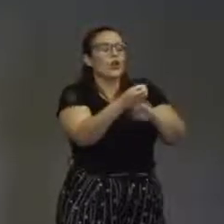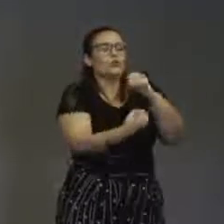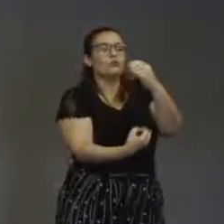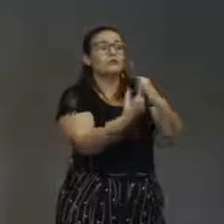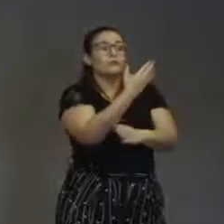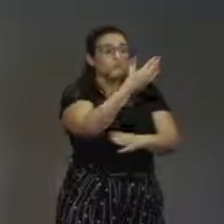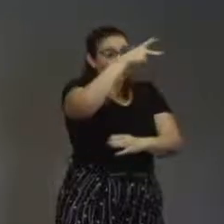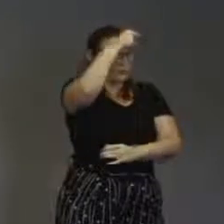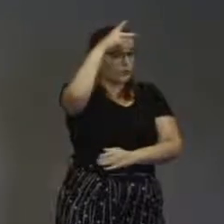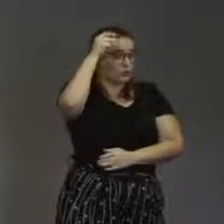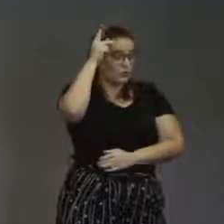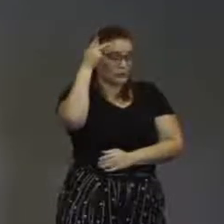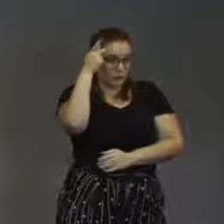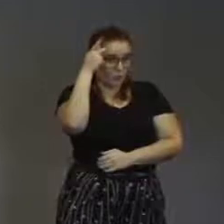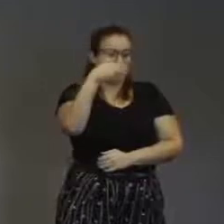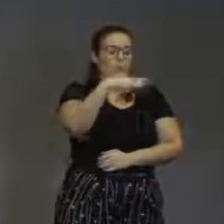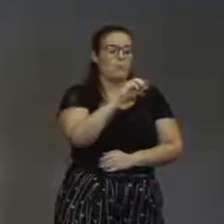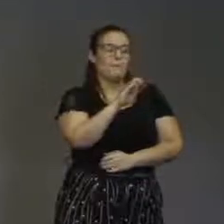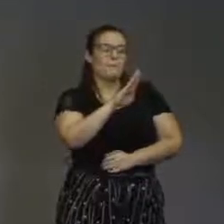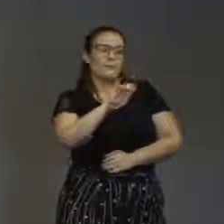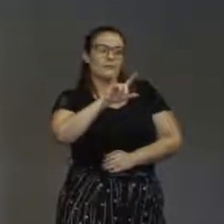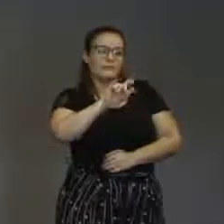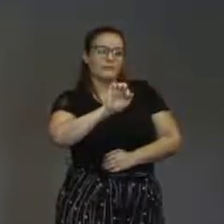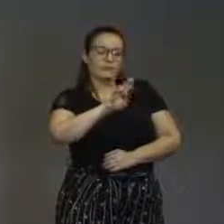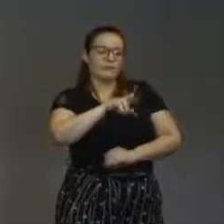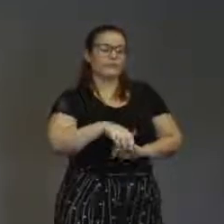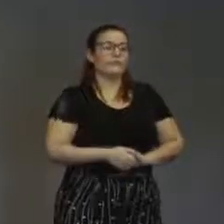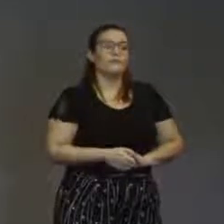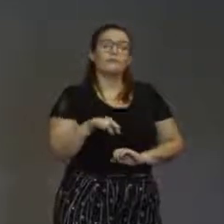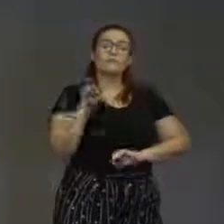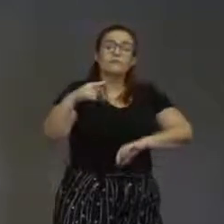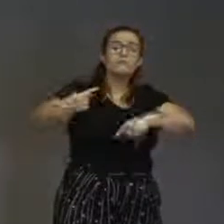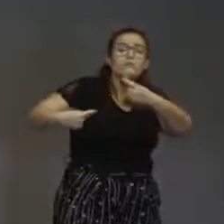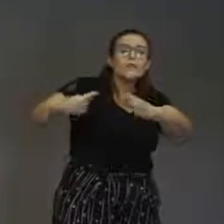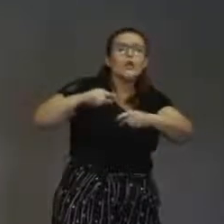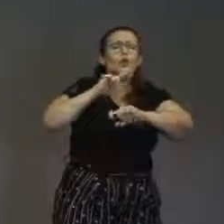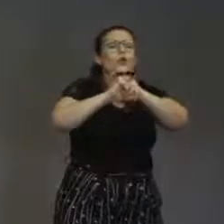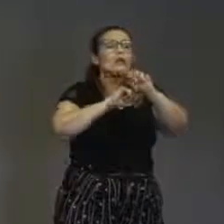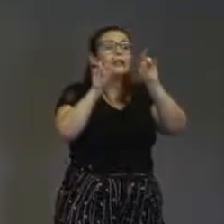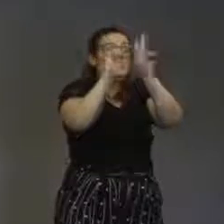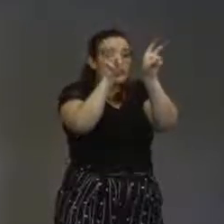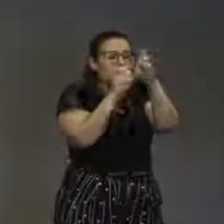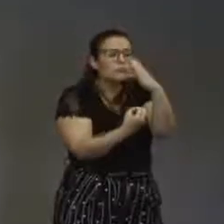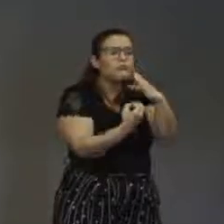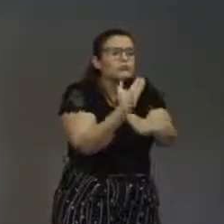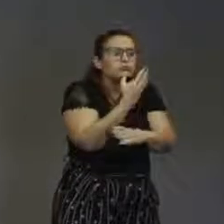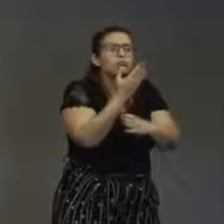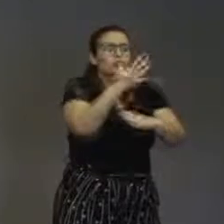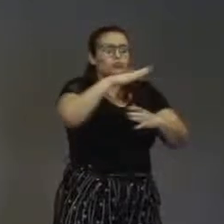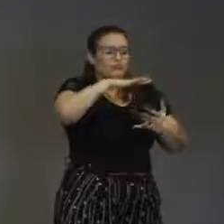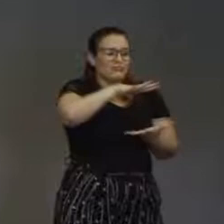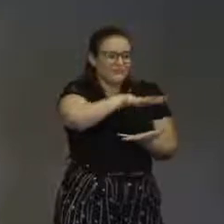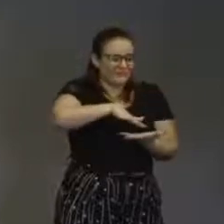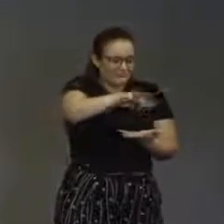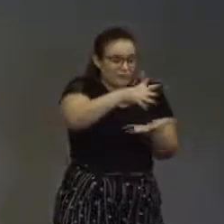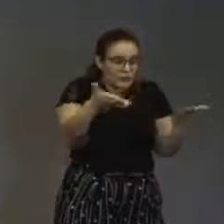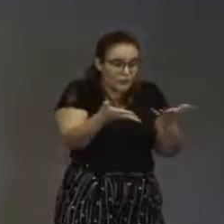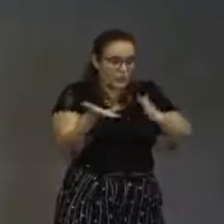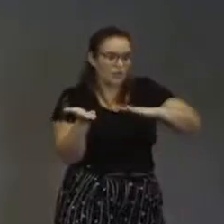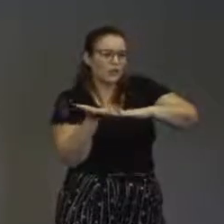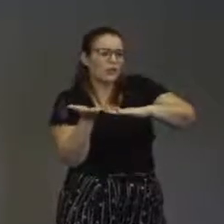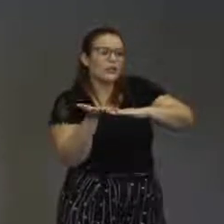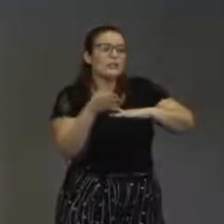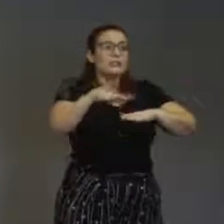de São Paulo, Mobilab. Elas irão dialogar sobre um tema fundamental para o mundo contemporâneo: cidades